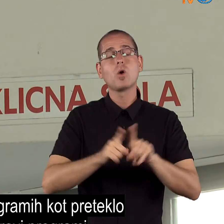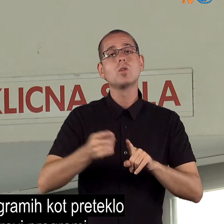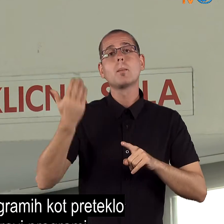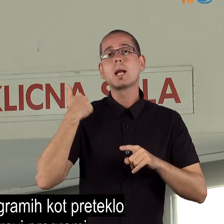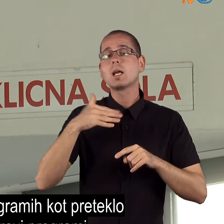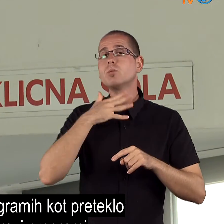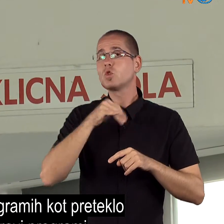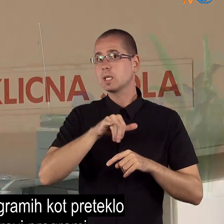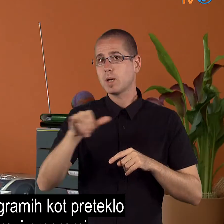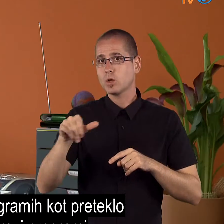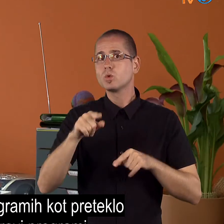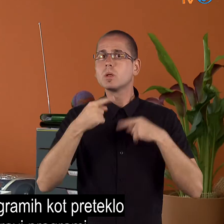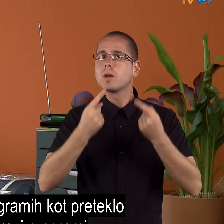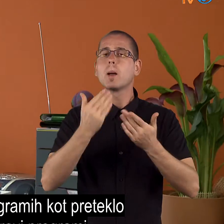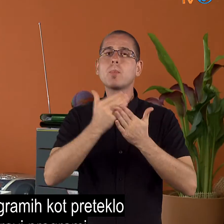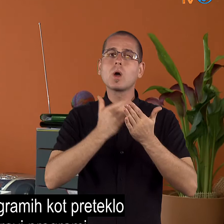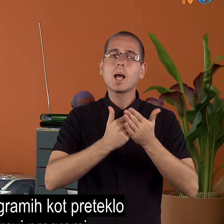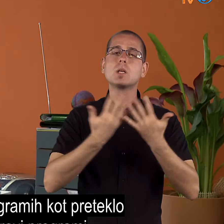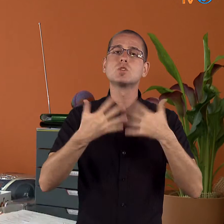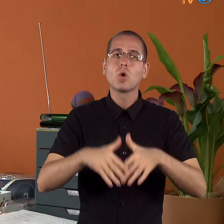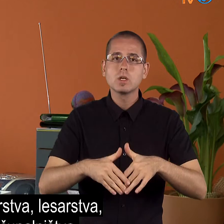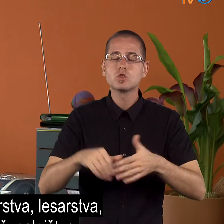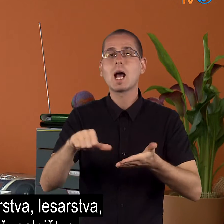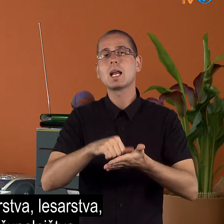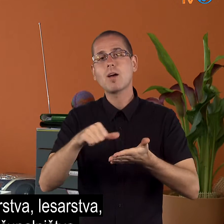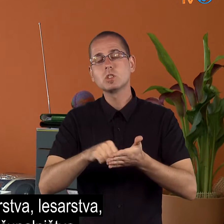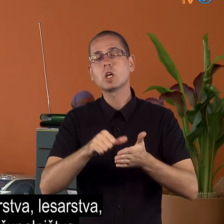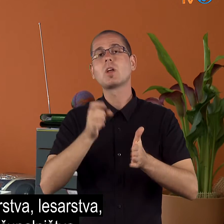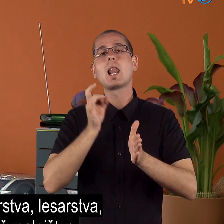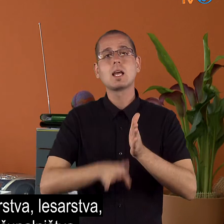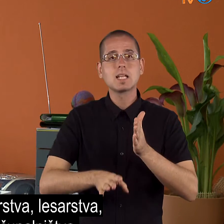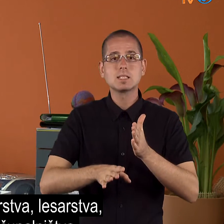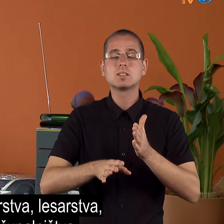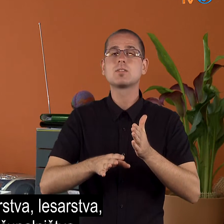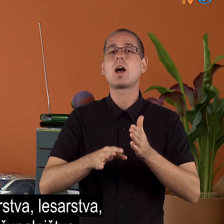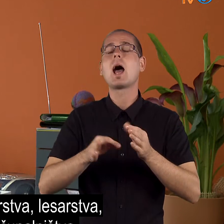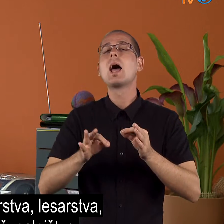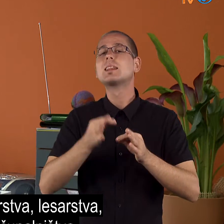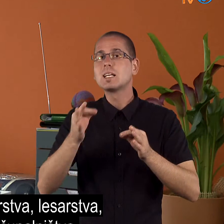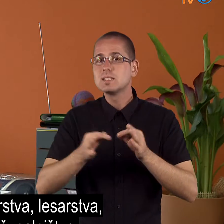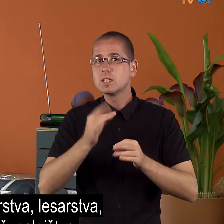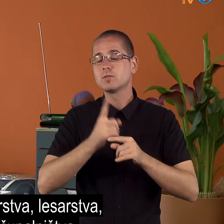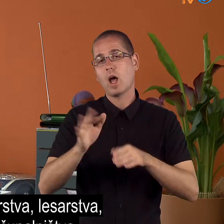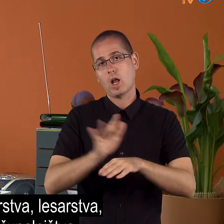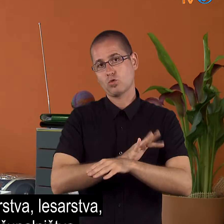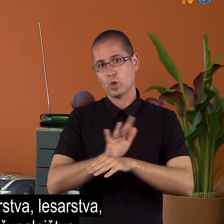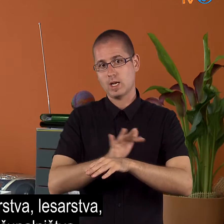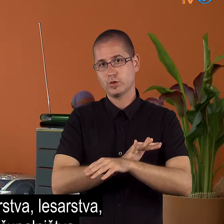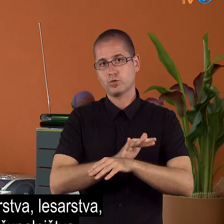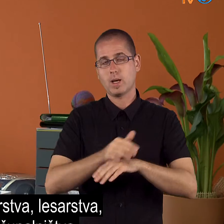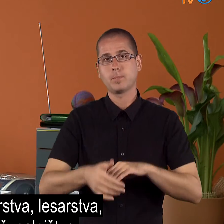istih programih kot v preteklem šolskem letu, se pravi programi strojništva, grafičarstva, lesarstva, tekstilstva in